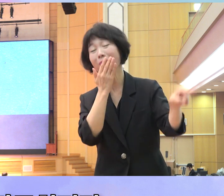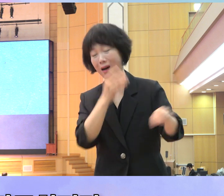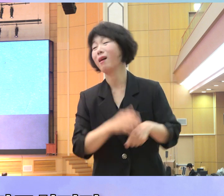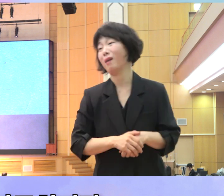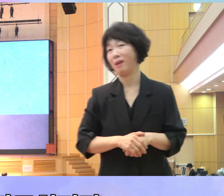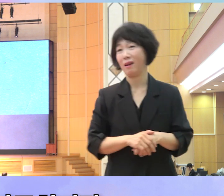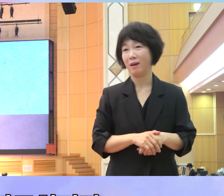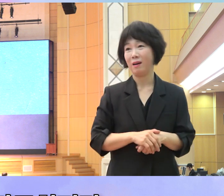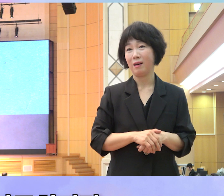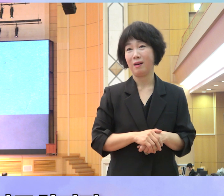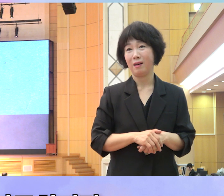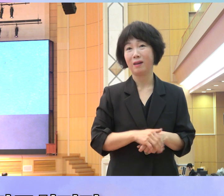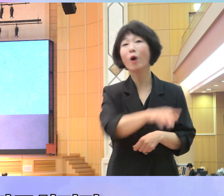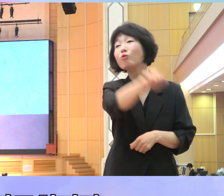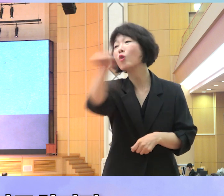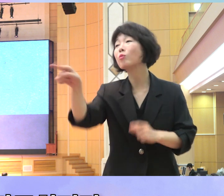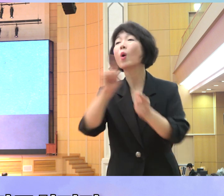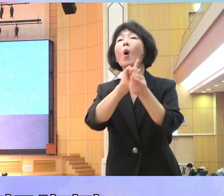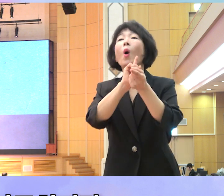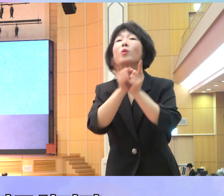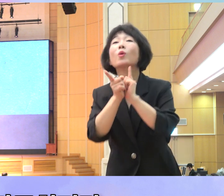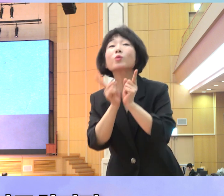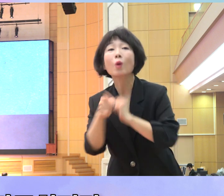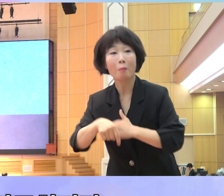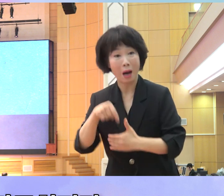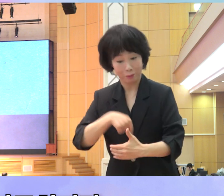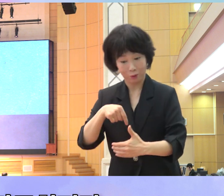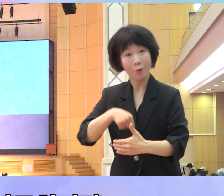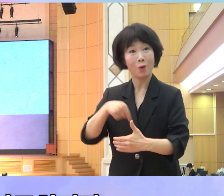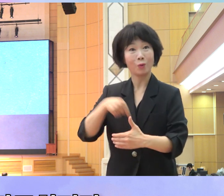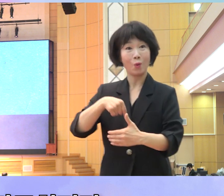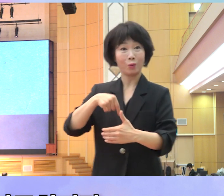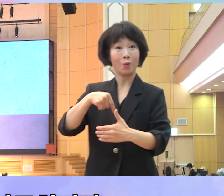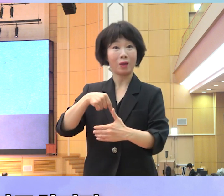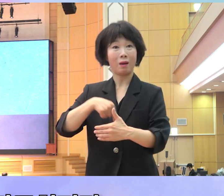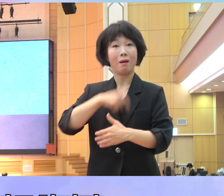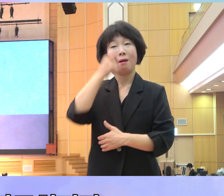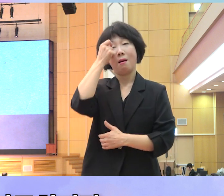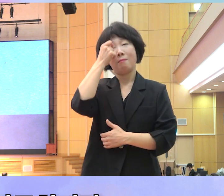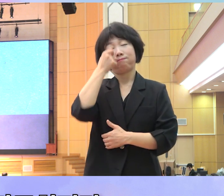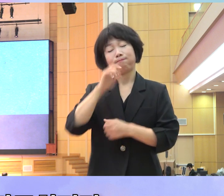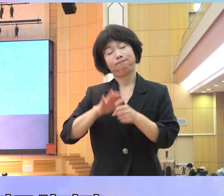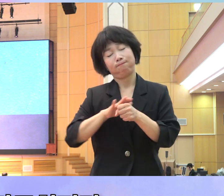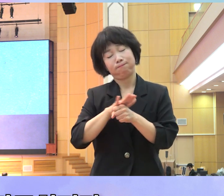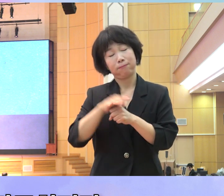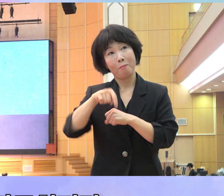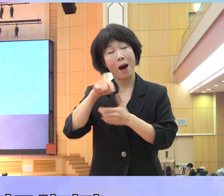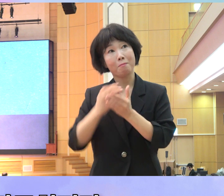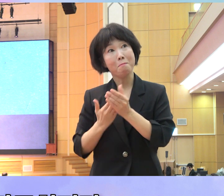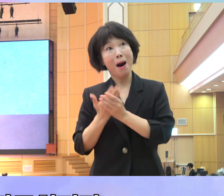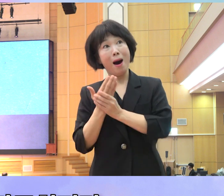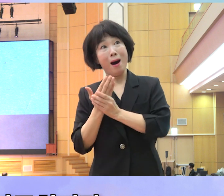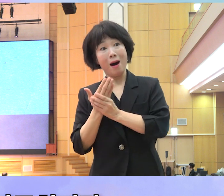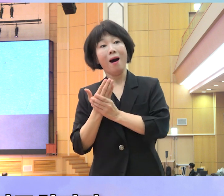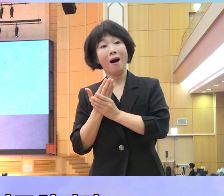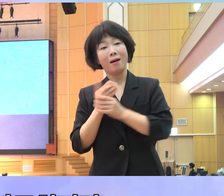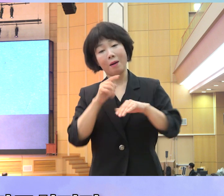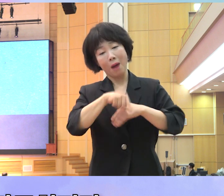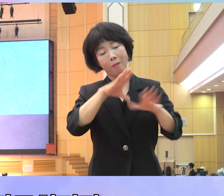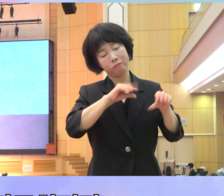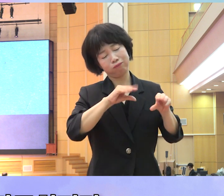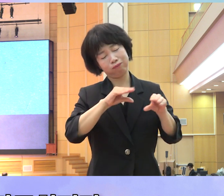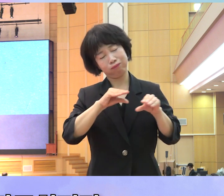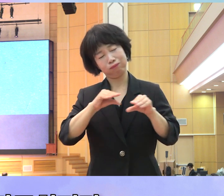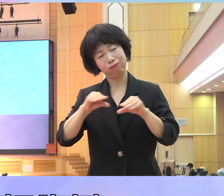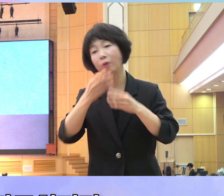그러니까 여러분, 불쌍한 마음이 들어야 선해지고, 불쌍한 마음이 들어야